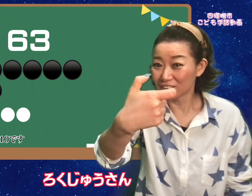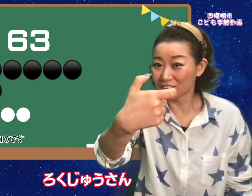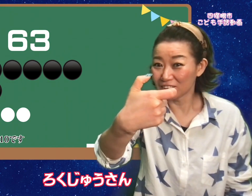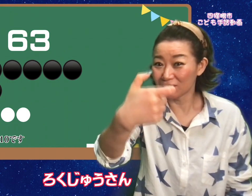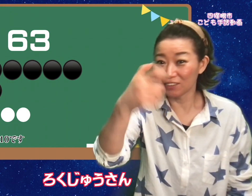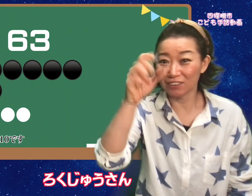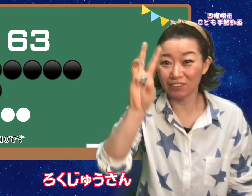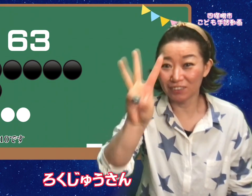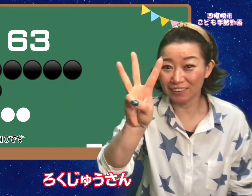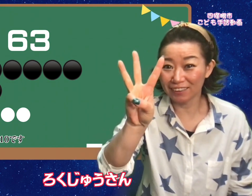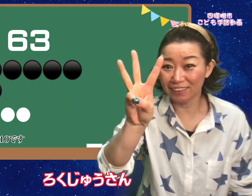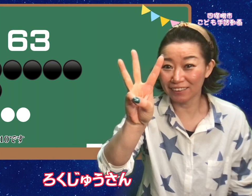63。